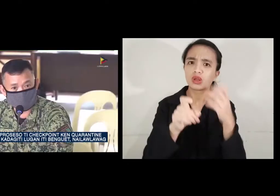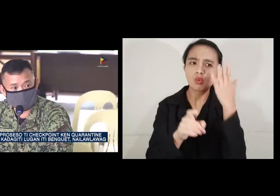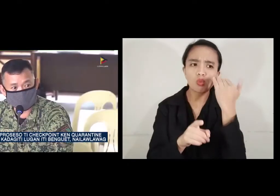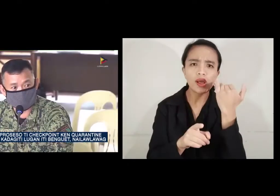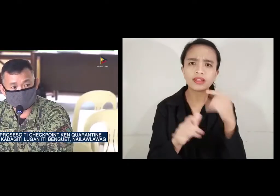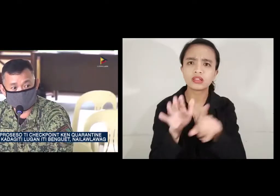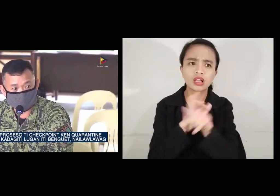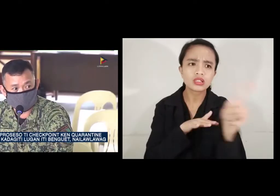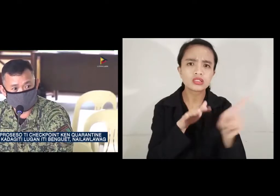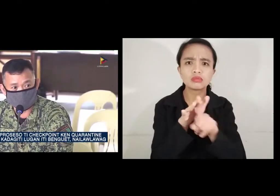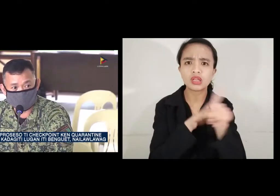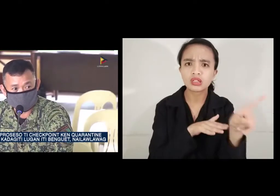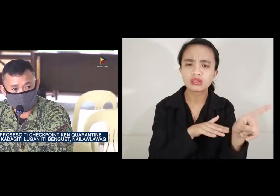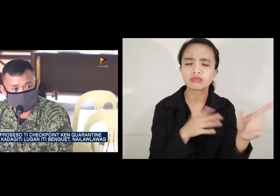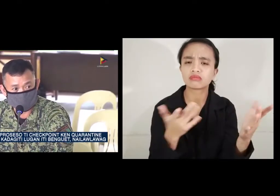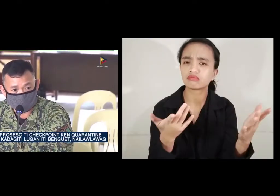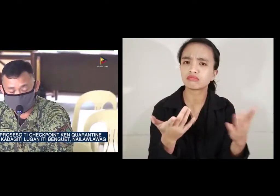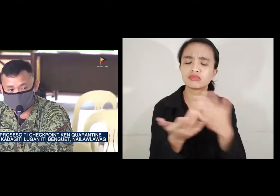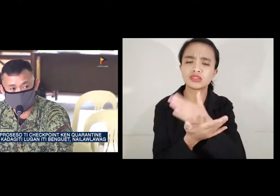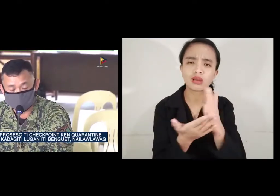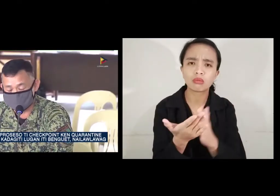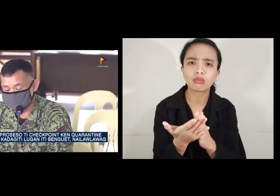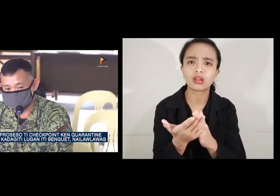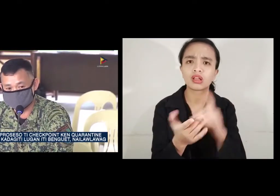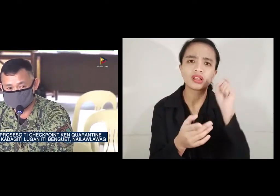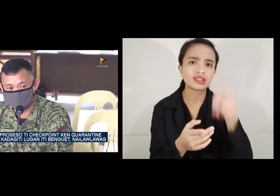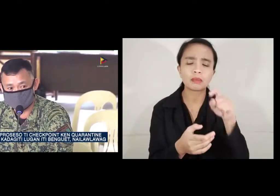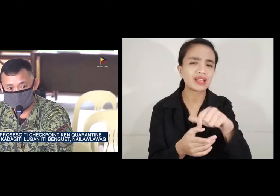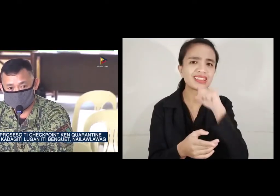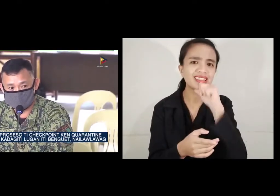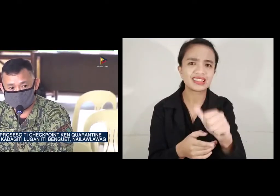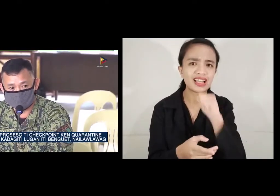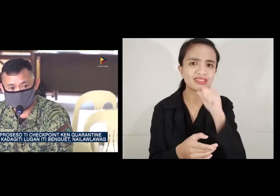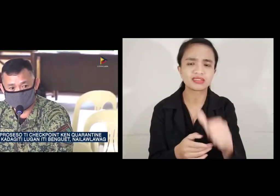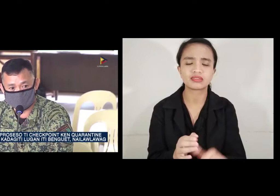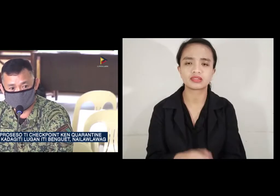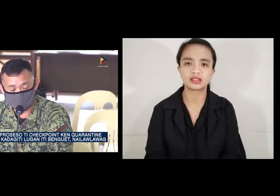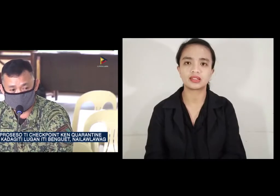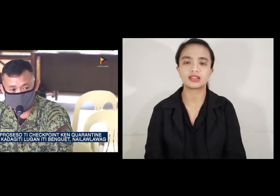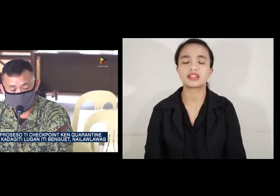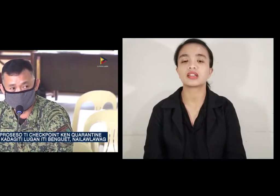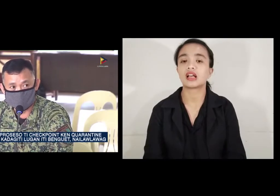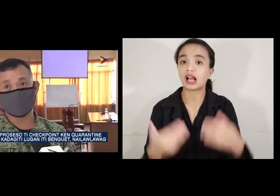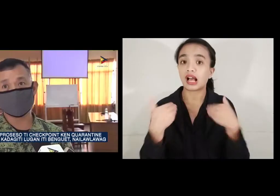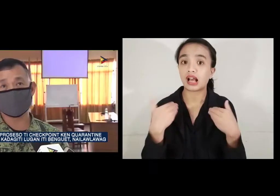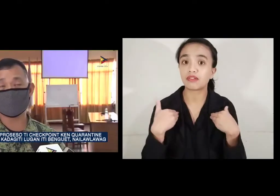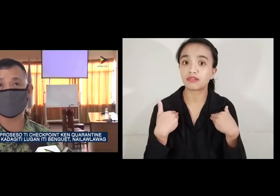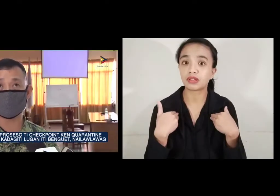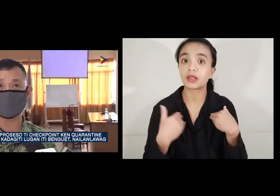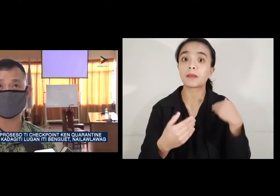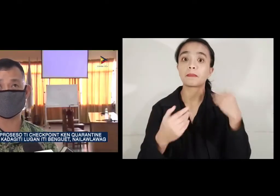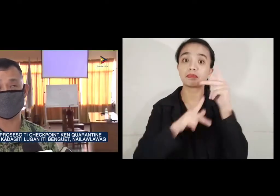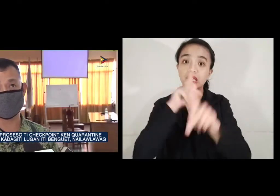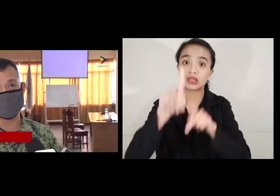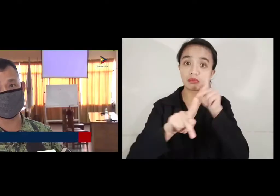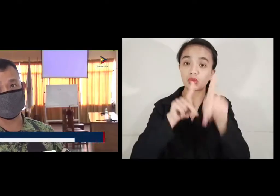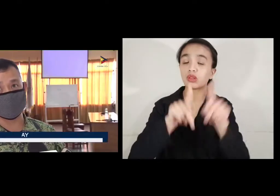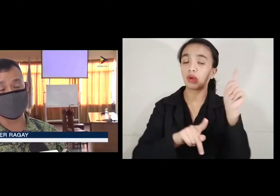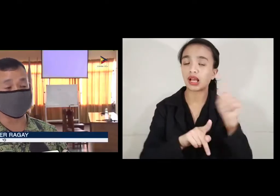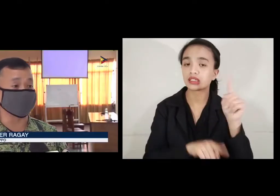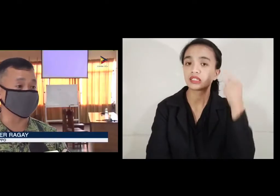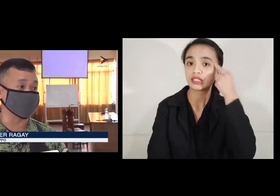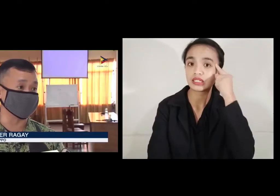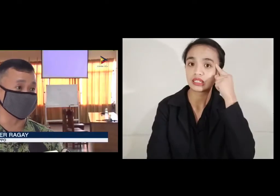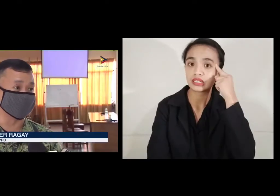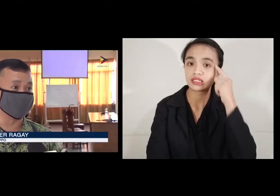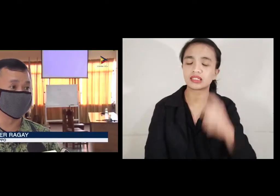dagiti damag a makaluslusot dagiti dadto mga individual asaan kuma arumbeng a dumalyasat. We have those people